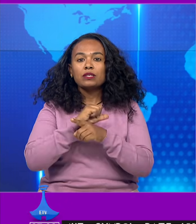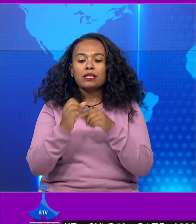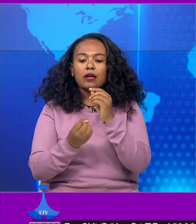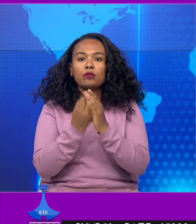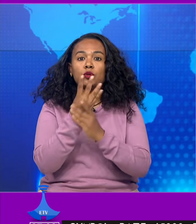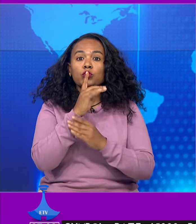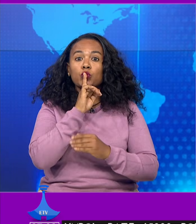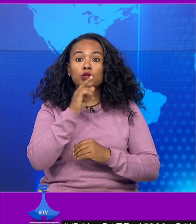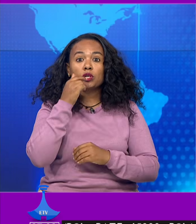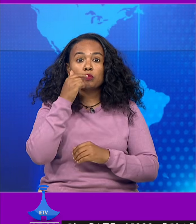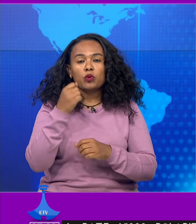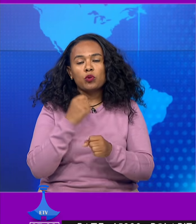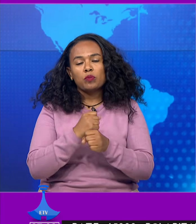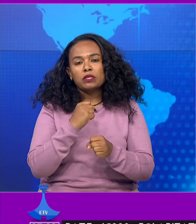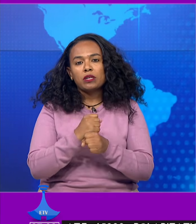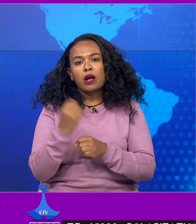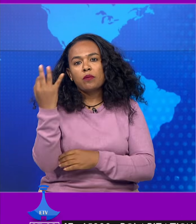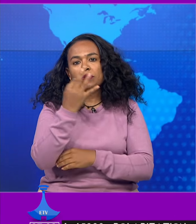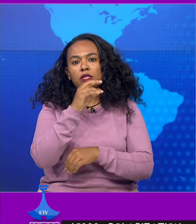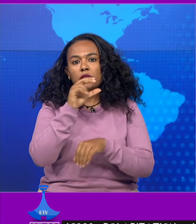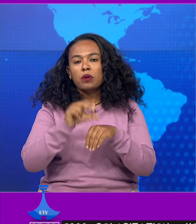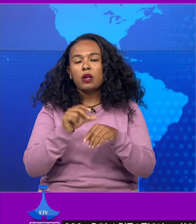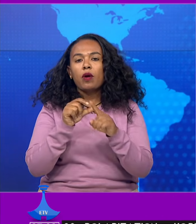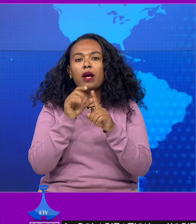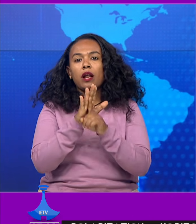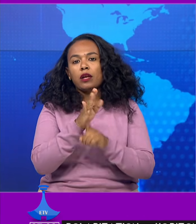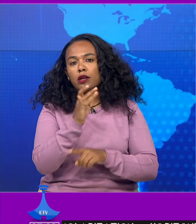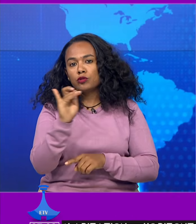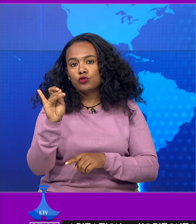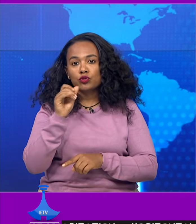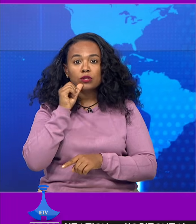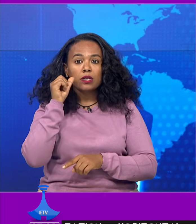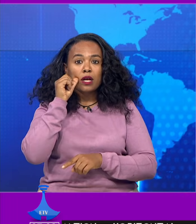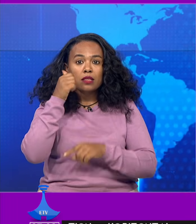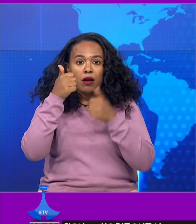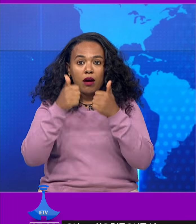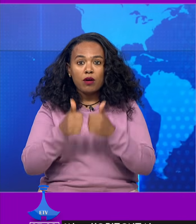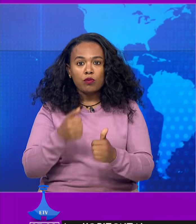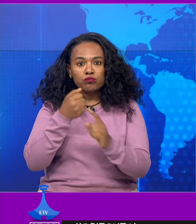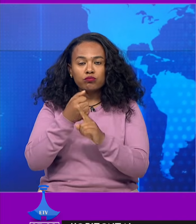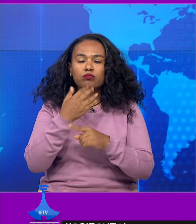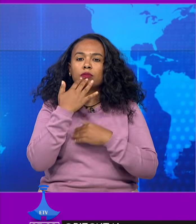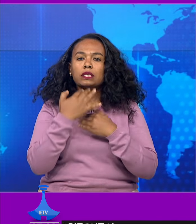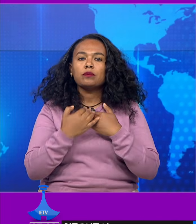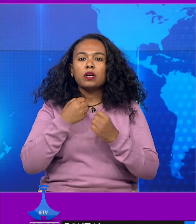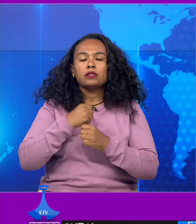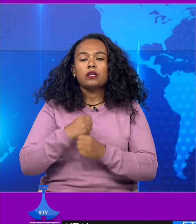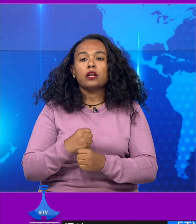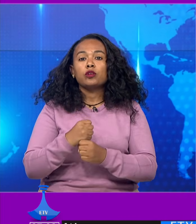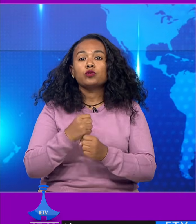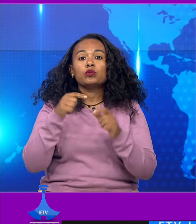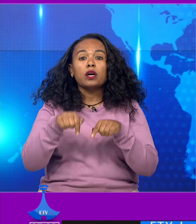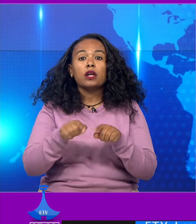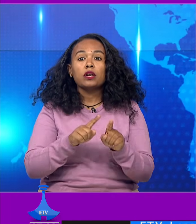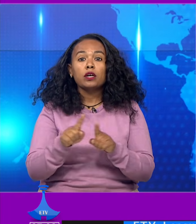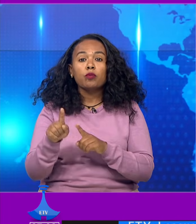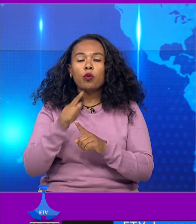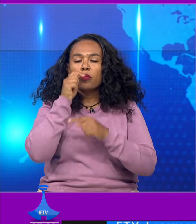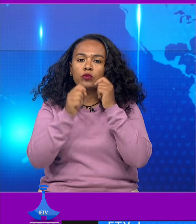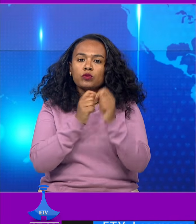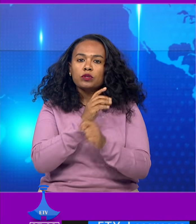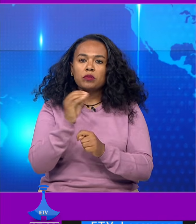ነን ብሎ በስራ የመመስከር ብሔራዊ ቃል ኪዳን እንጂ። ትናንት ባድዋ ተጋድሎ በደም ያጸናችውን አርነት ዛሬ ደግሞ